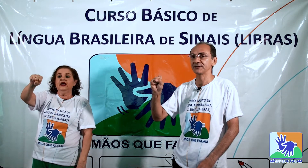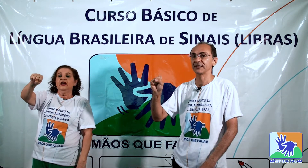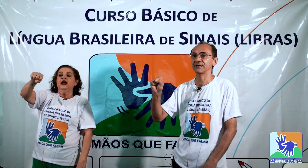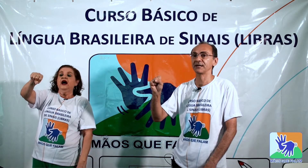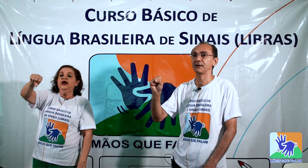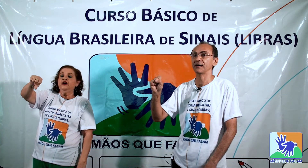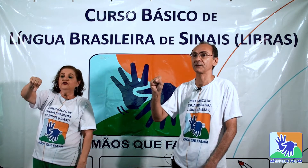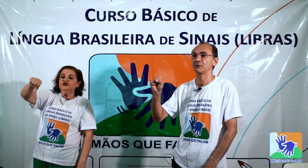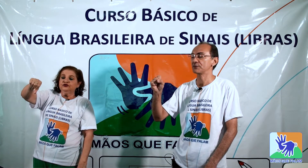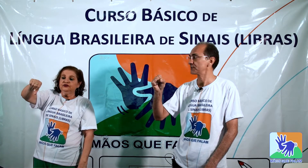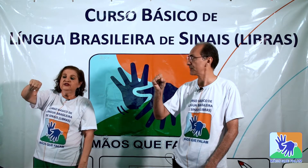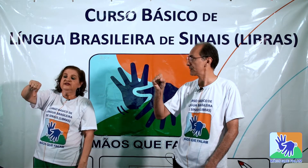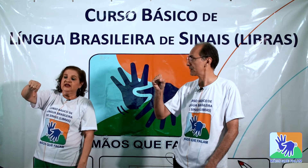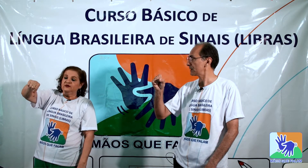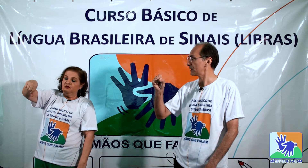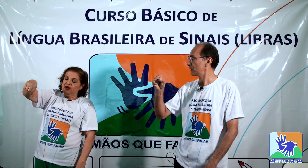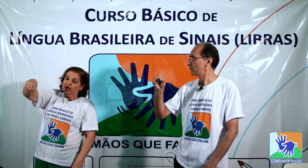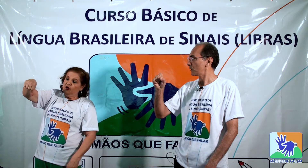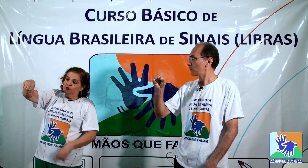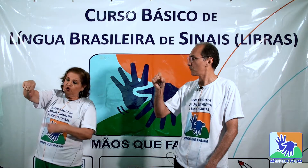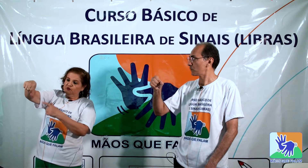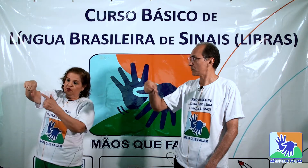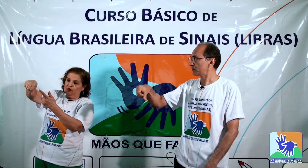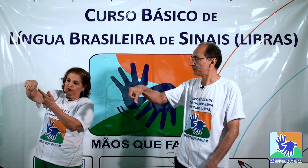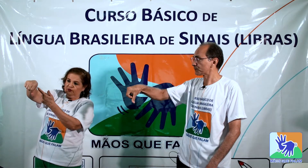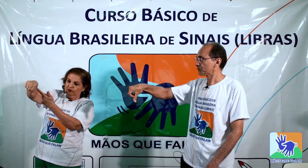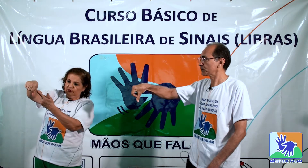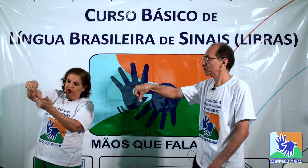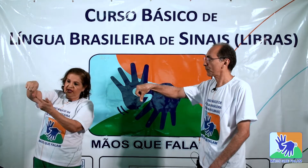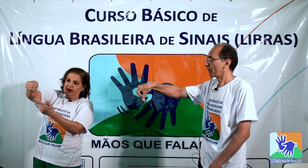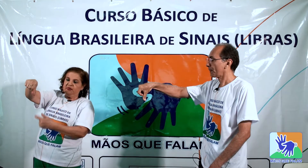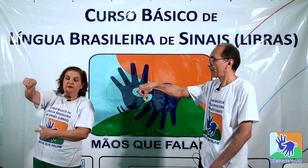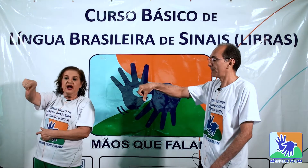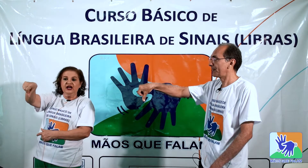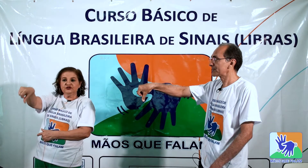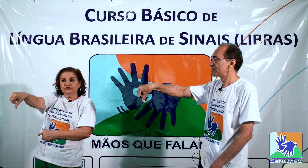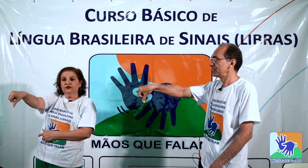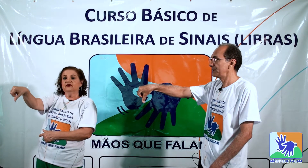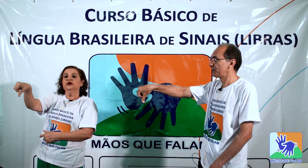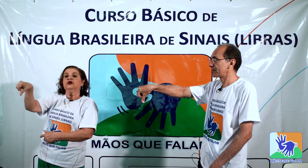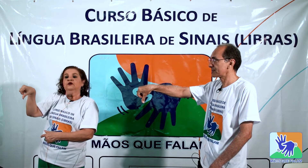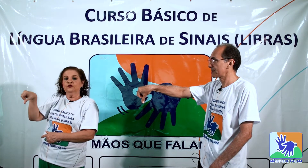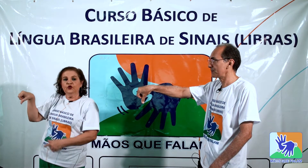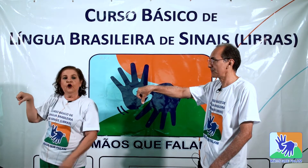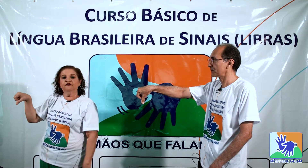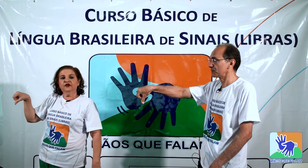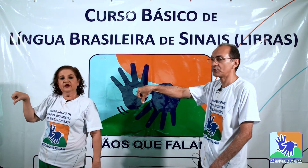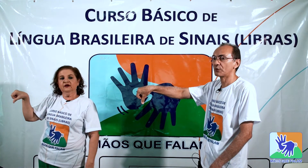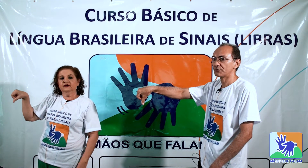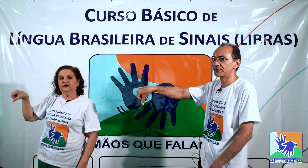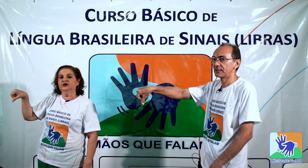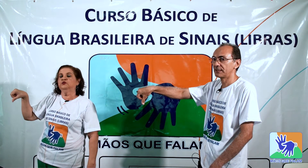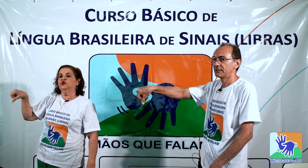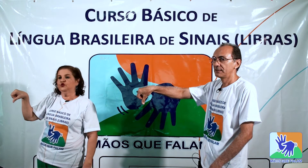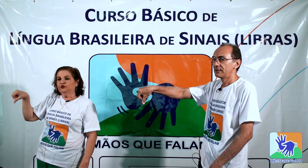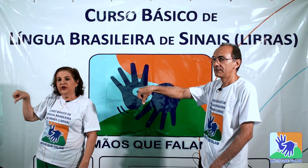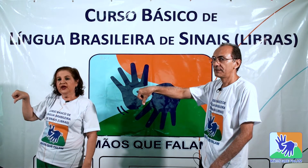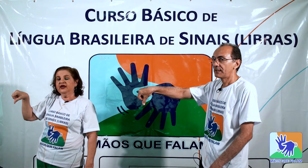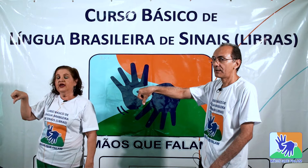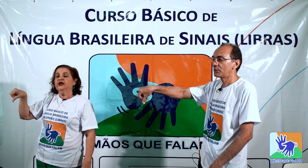evitar exatamente. Aí eu boto o meu polegar para baixo. E faço essa o 9. Né? Muito bem. A